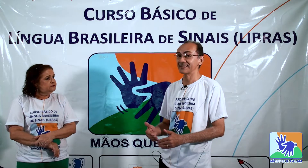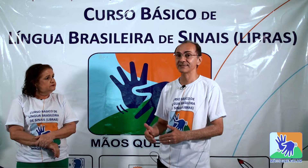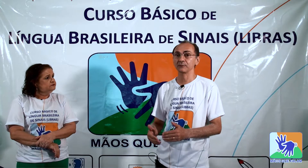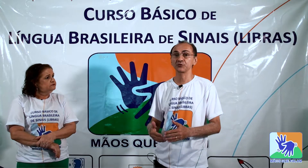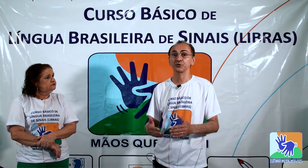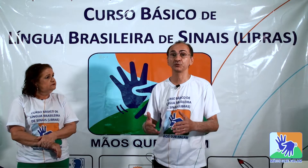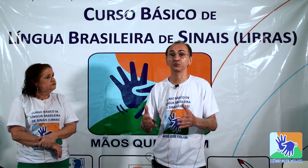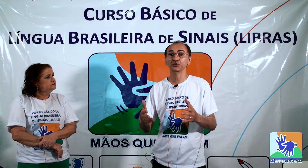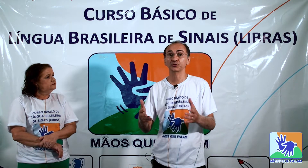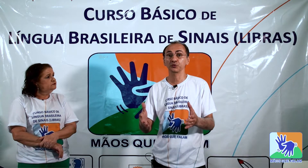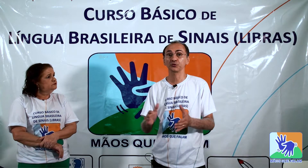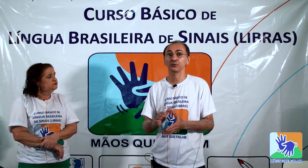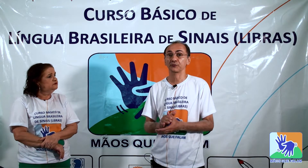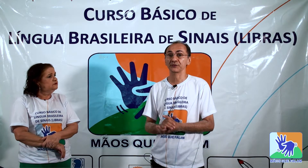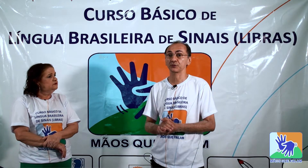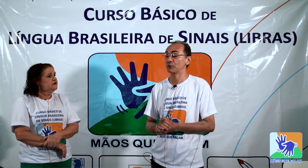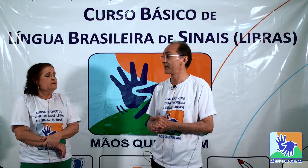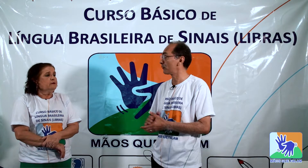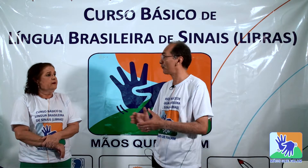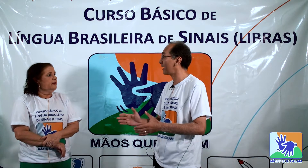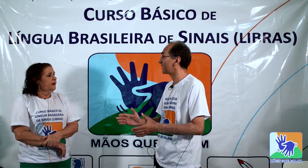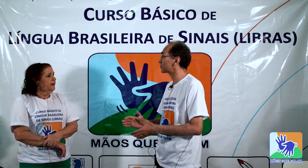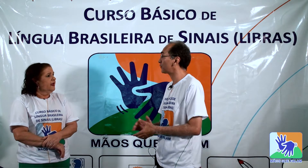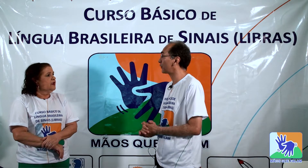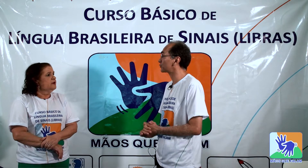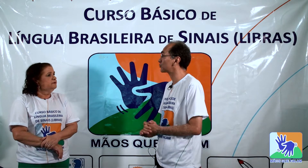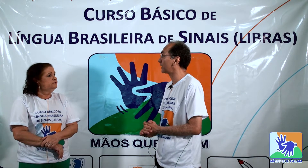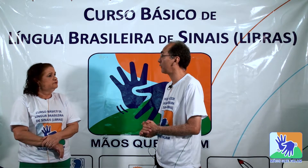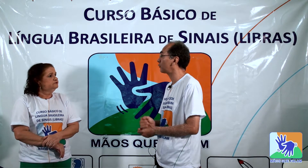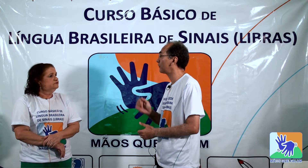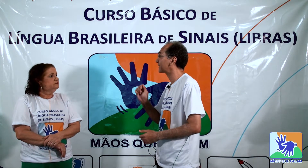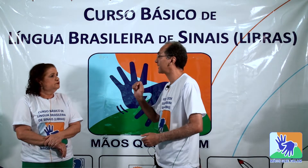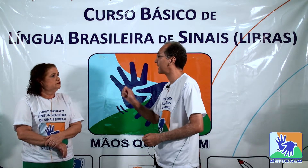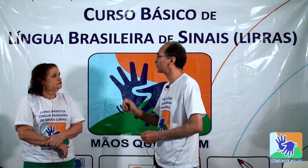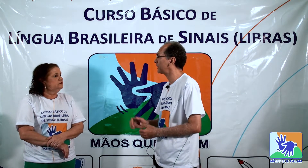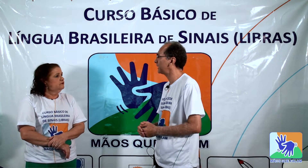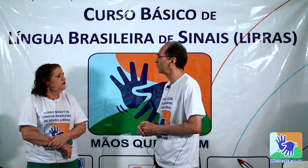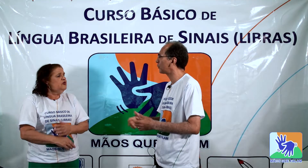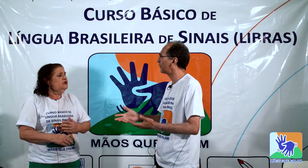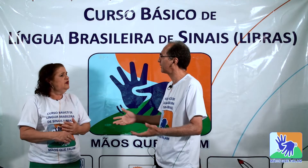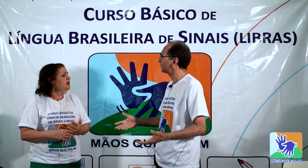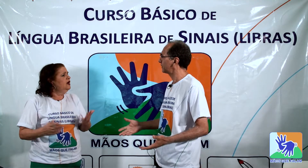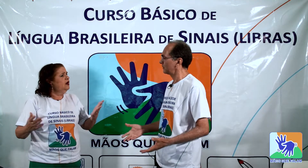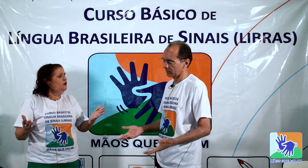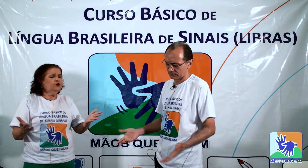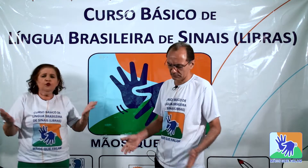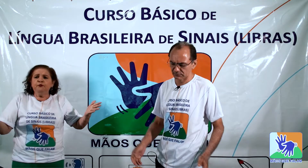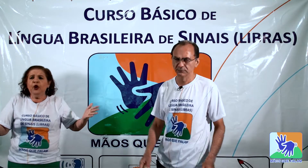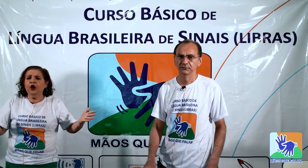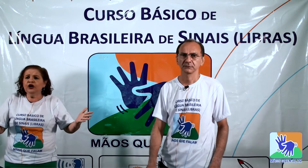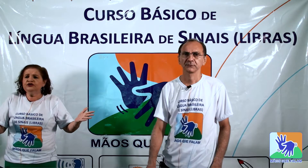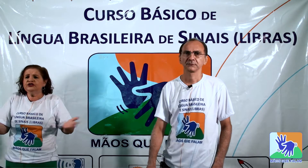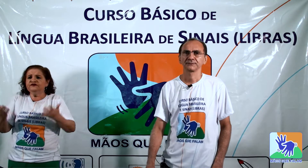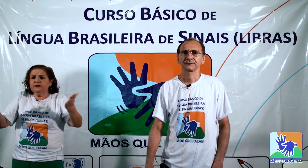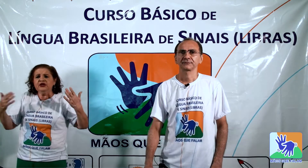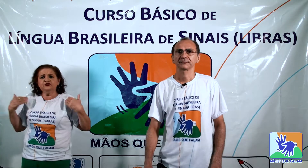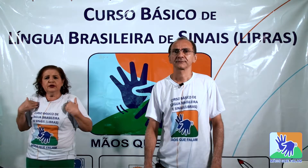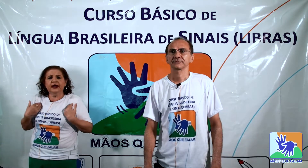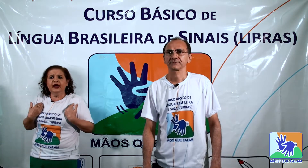atenção de um surdo, professora? Como é que eu faço? Eu posso jogar algum material nele? Não pode. Isso vai machucar.